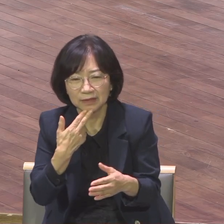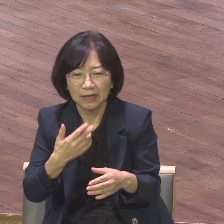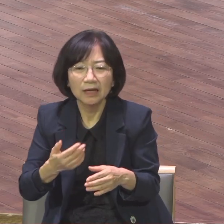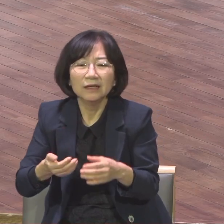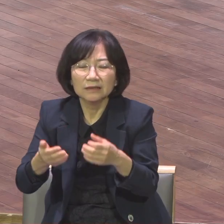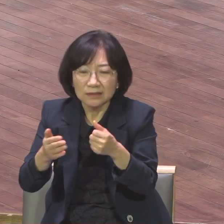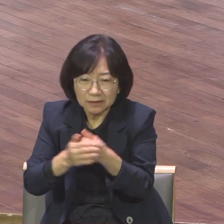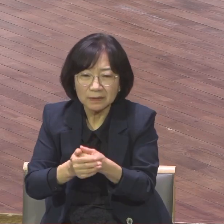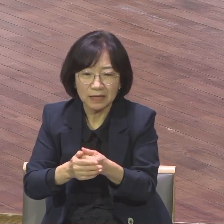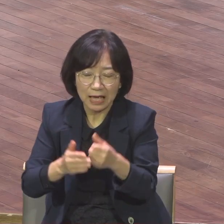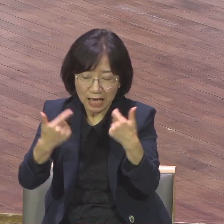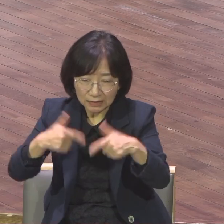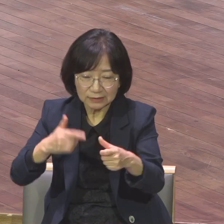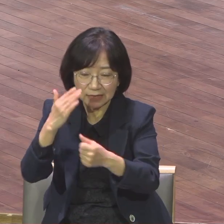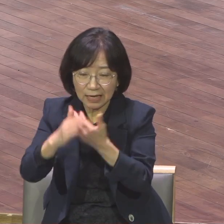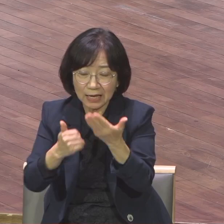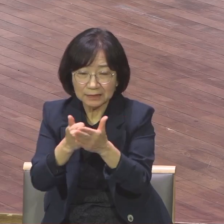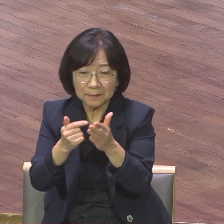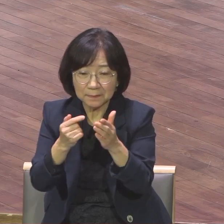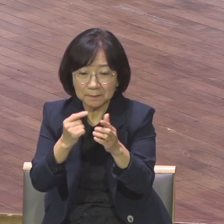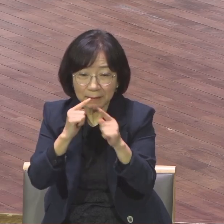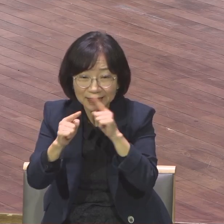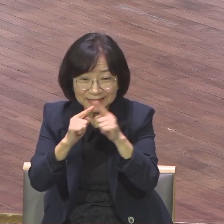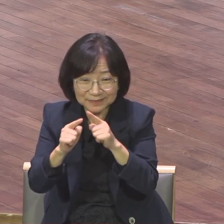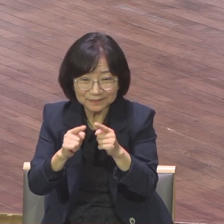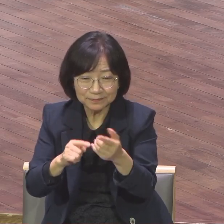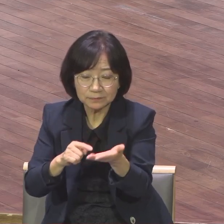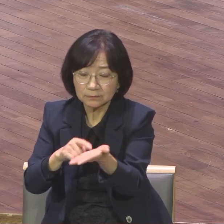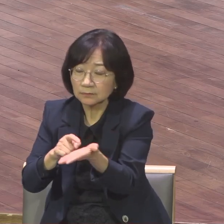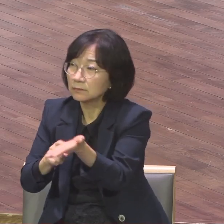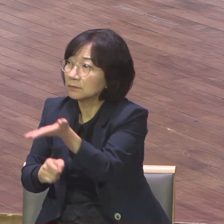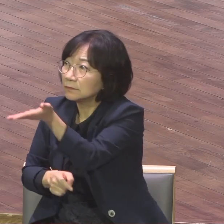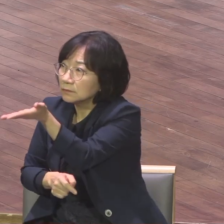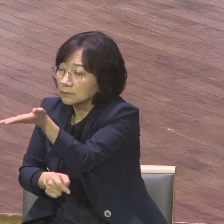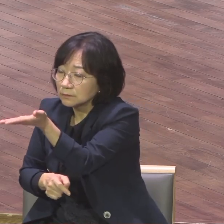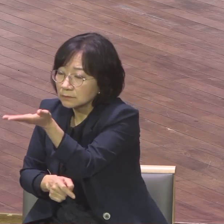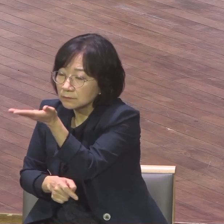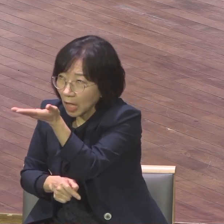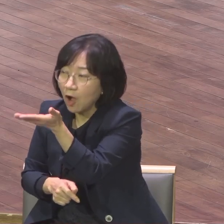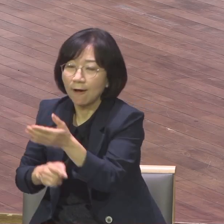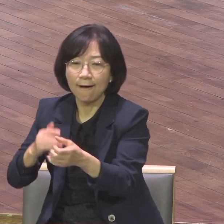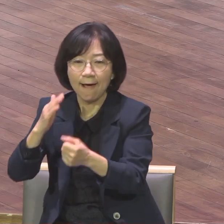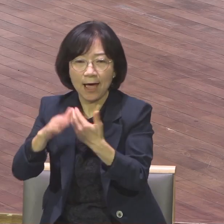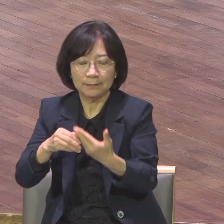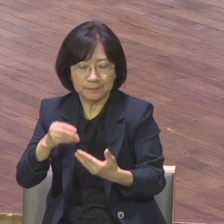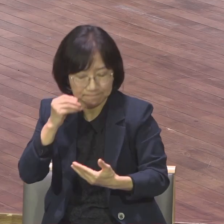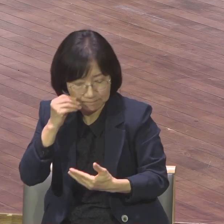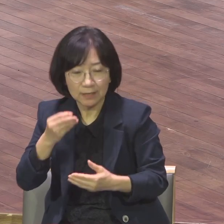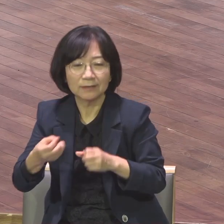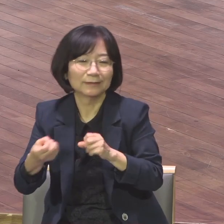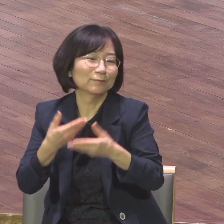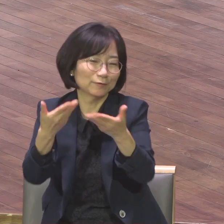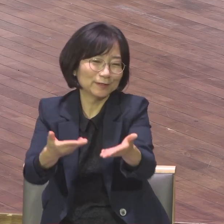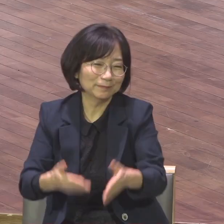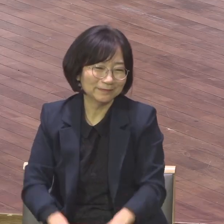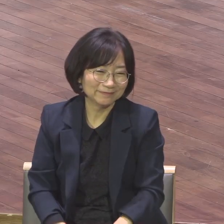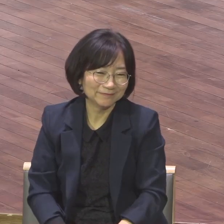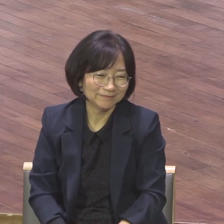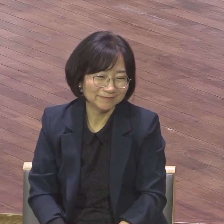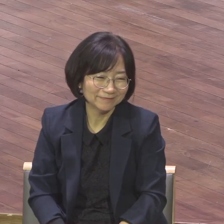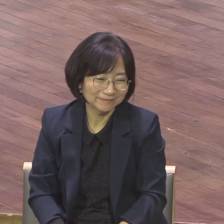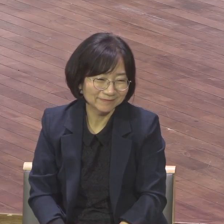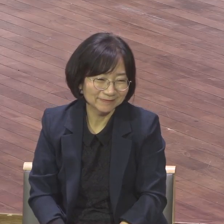기도. 그래야 하나님의 살아 역사하심을 체험할 수 있죠. 아, 말씀은